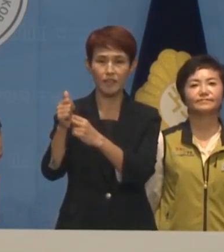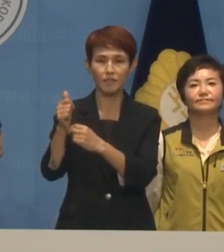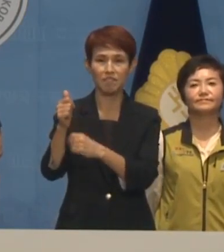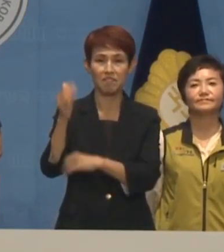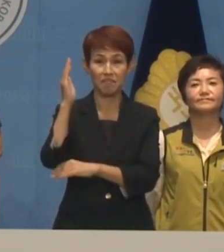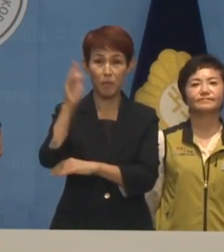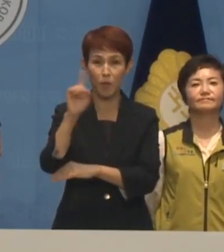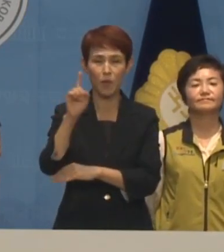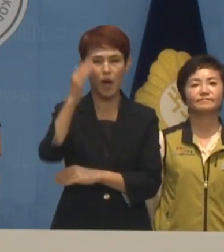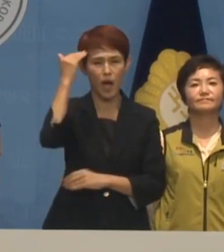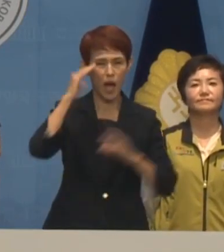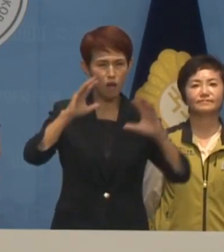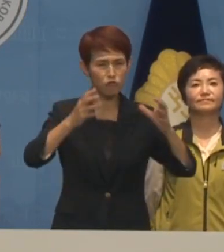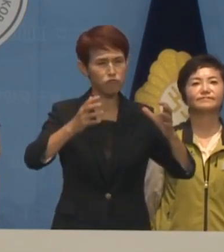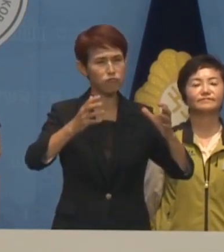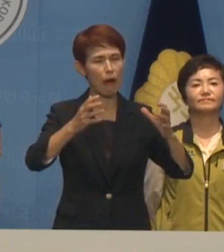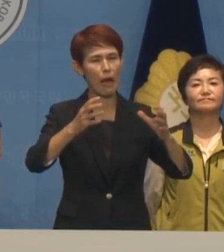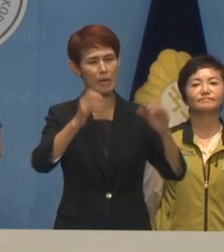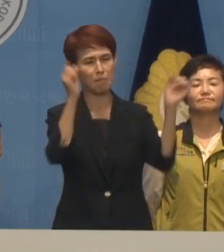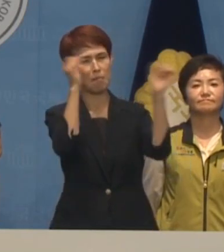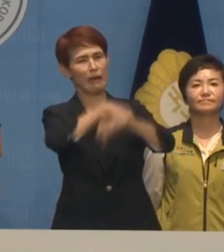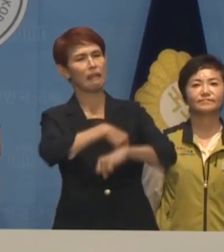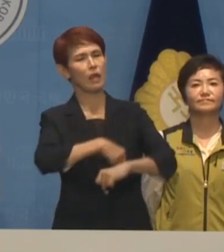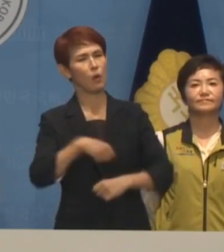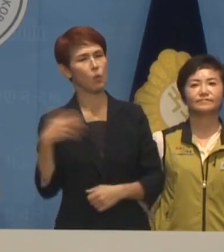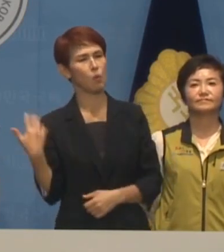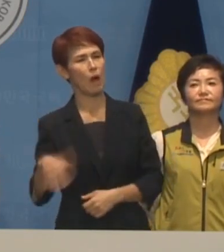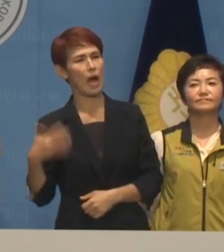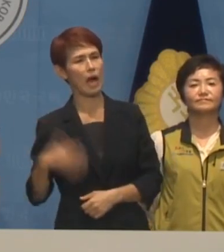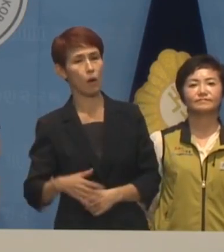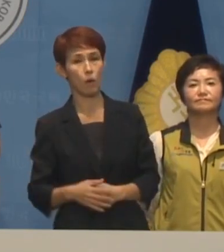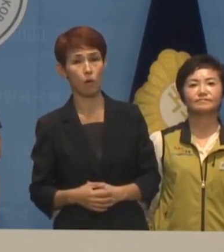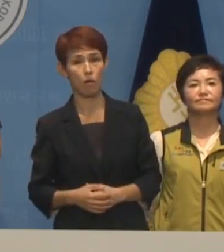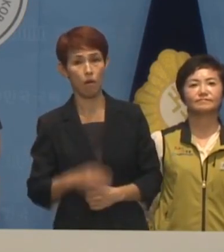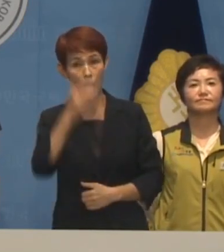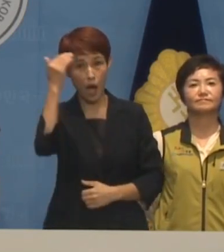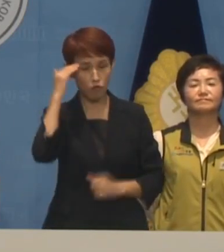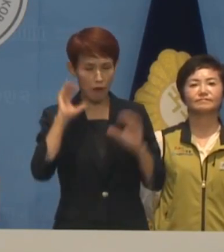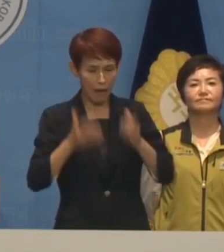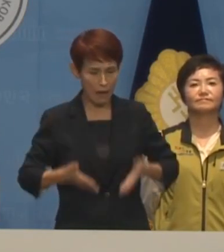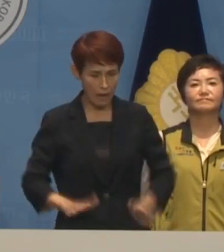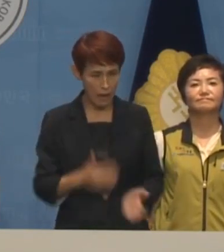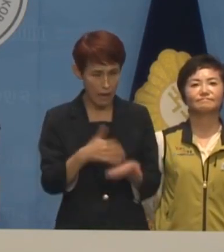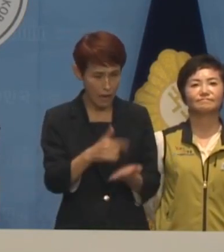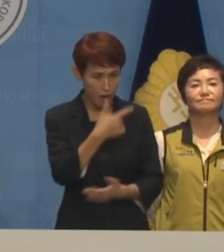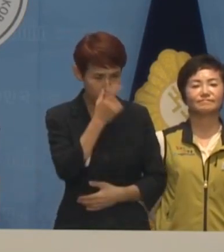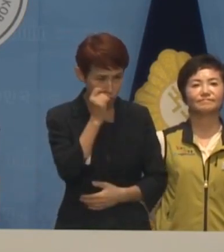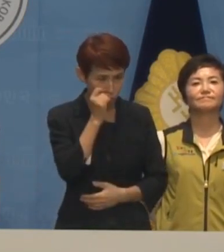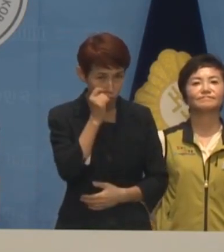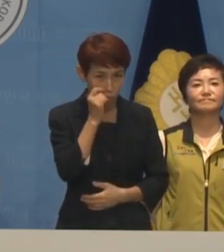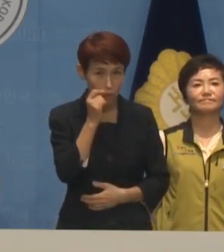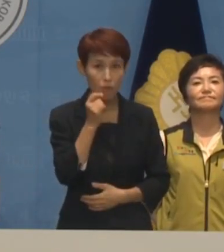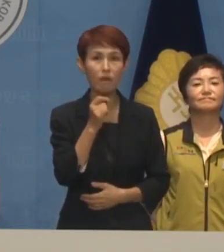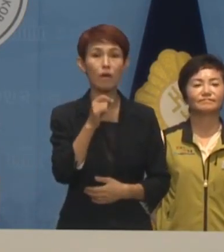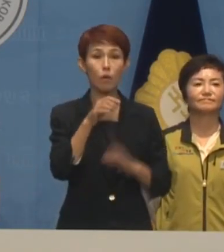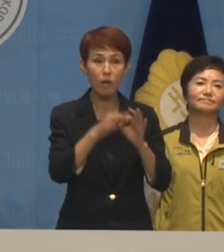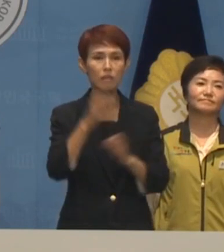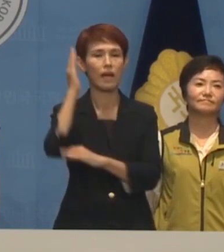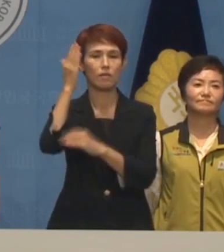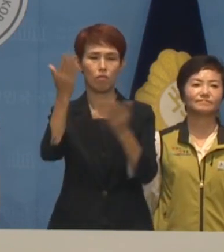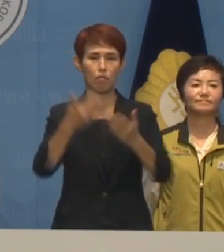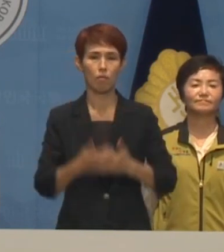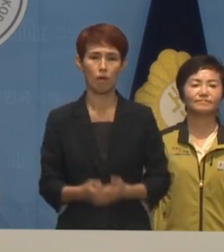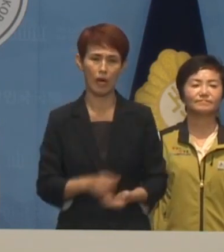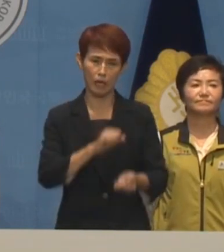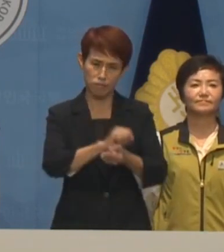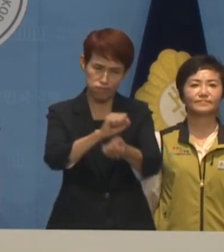말했습니다. 대한민국은 완전히 망했네요. 와, 대한민국의 낮은 출산율을 보고 놀라서 했던 말입니다. 큰